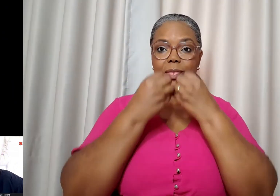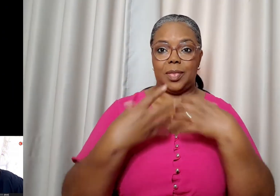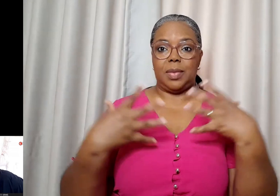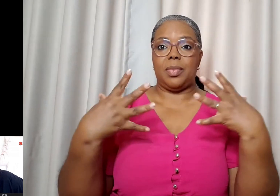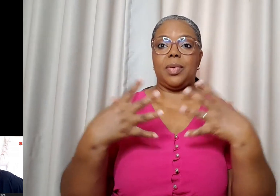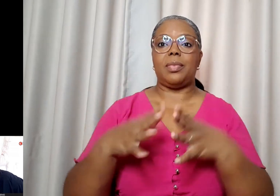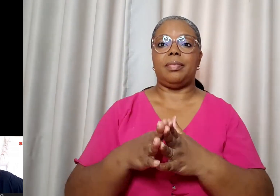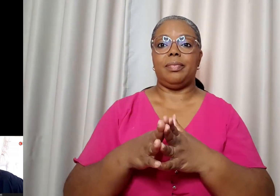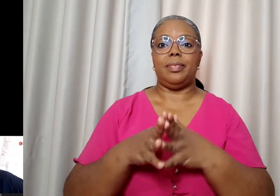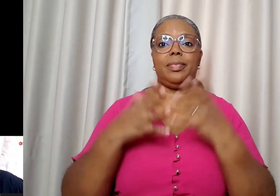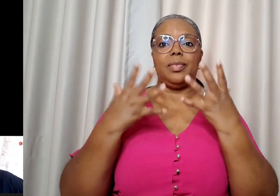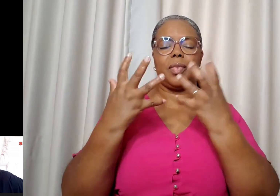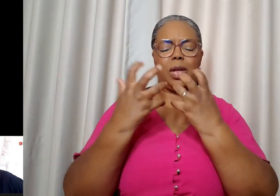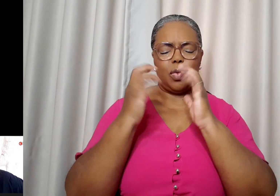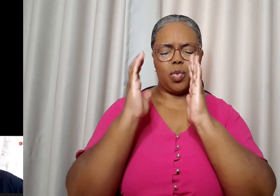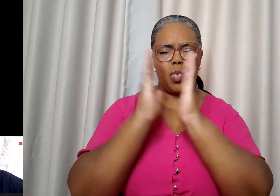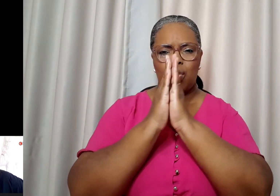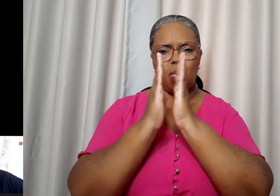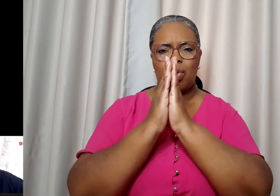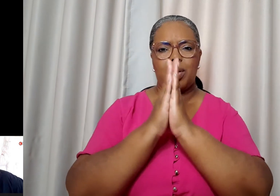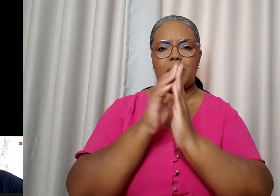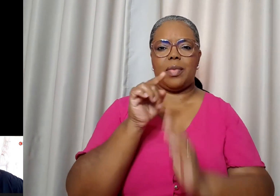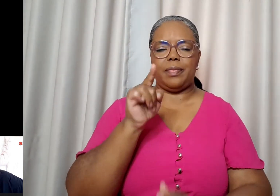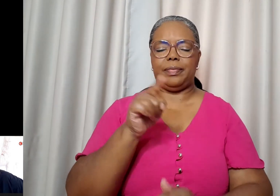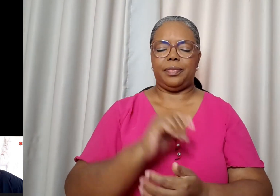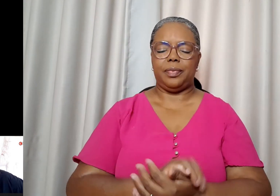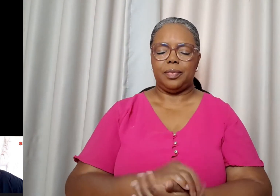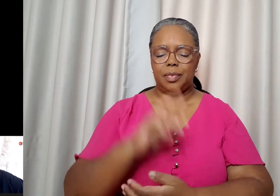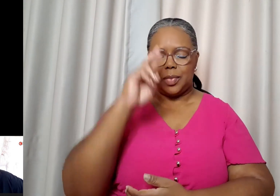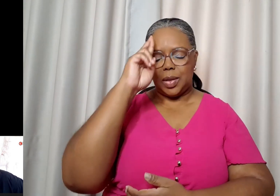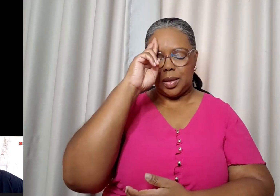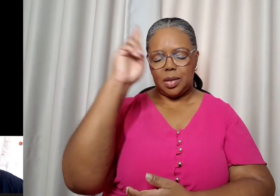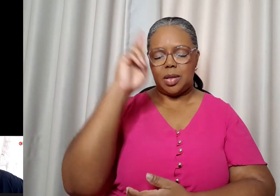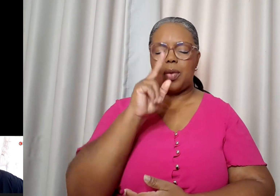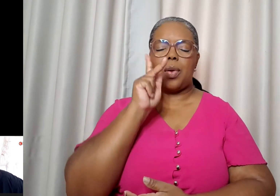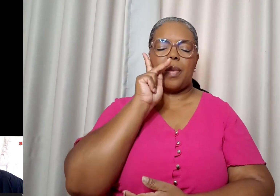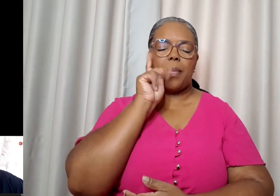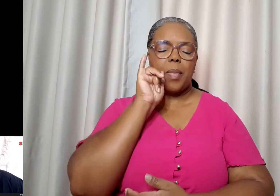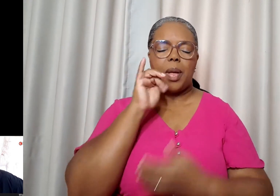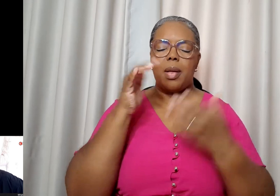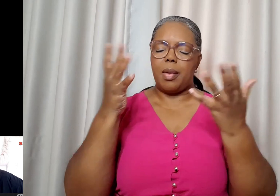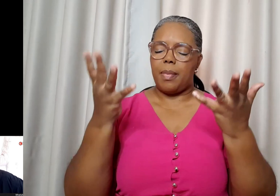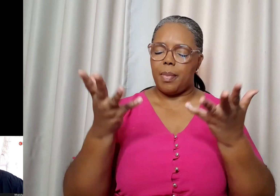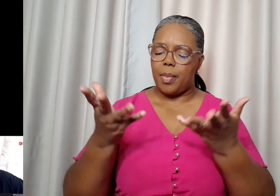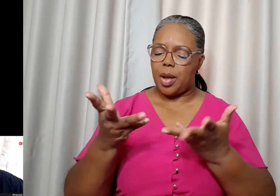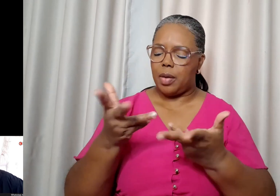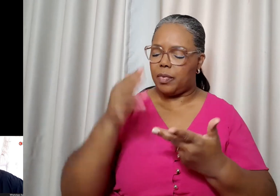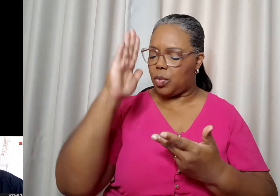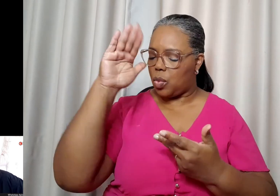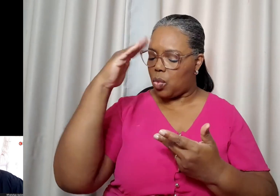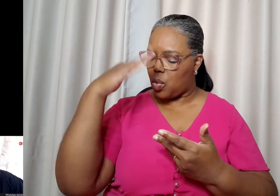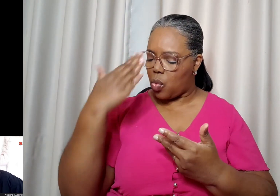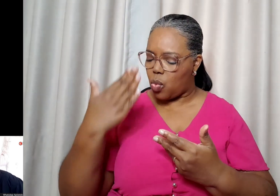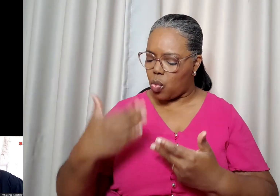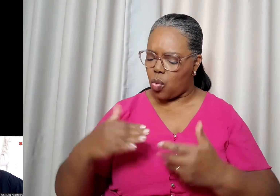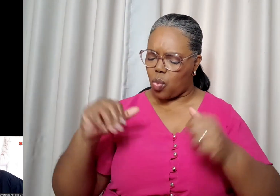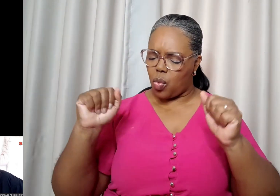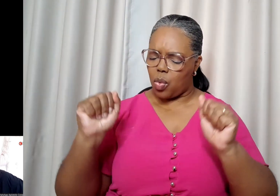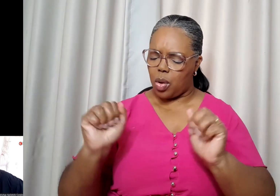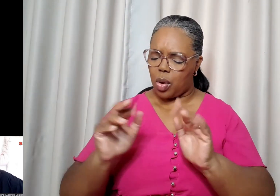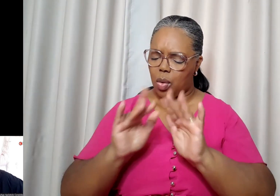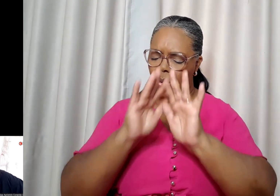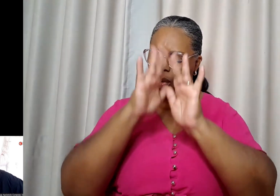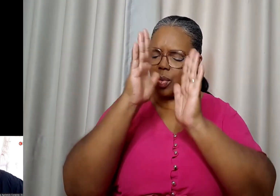com você. Senhor e Pai maravilhoso, toda honra, toda glória e todo louvor é